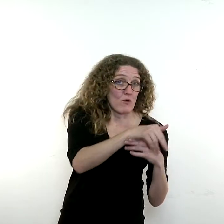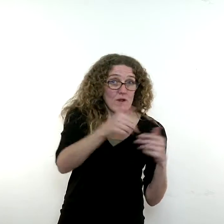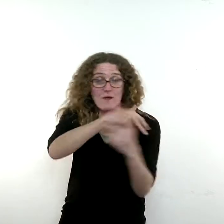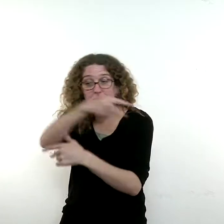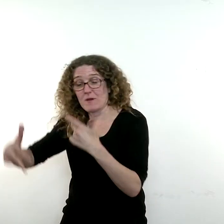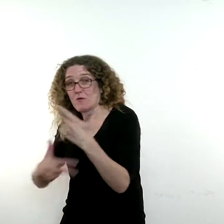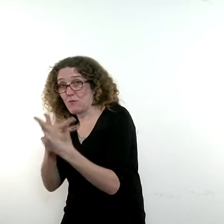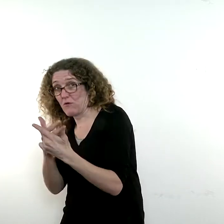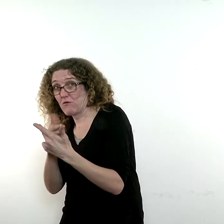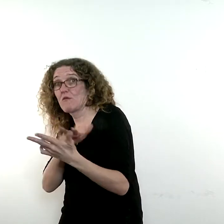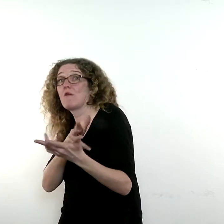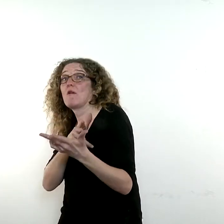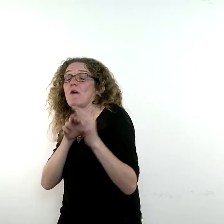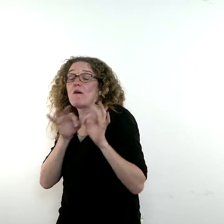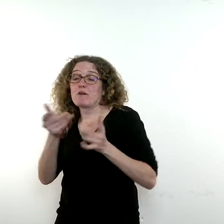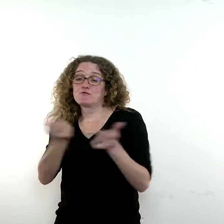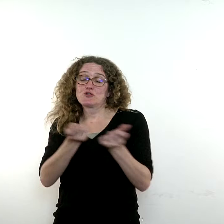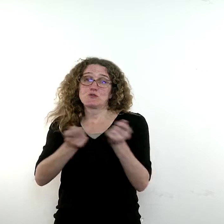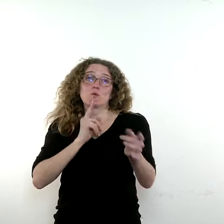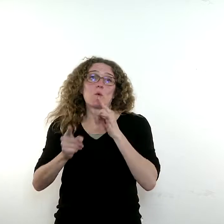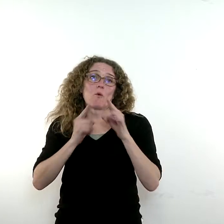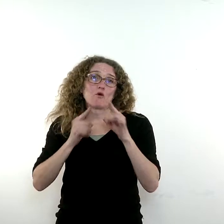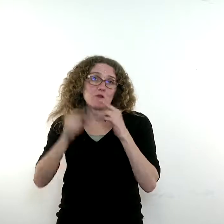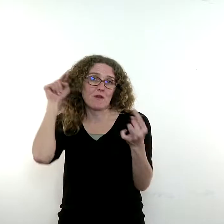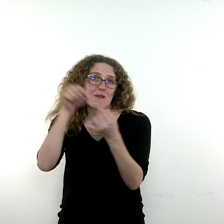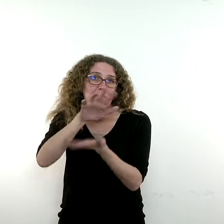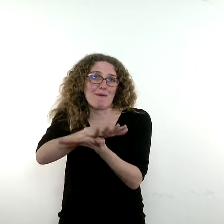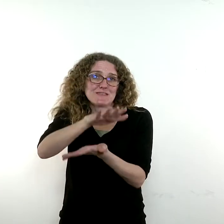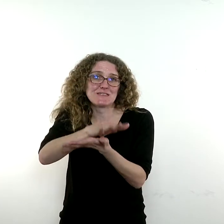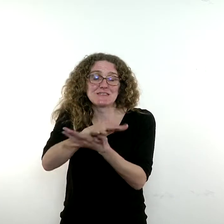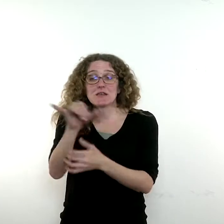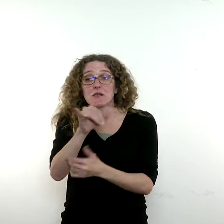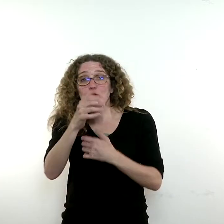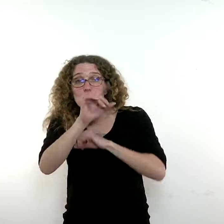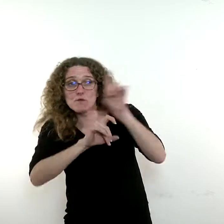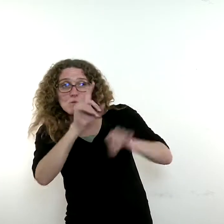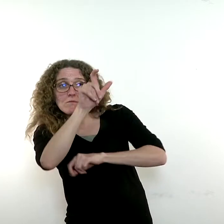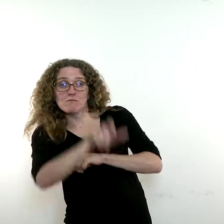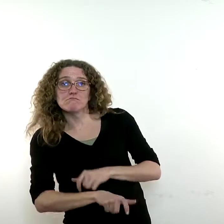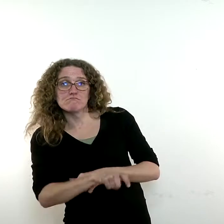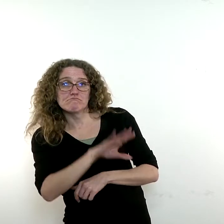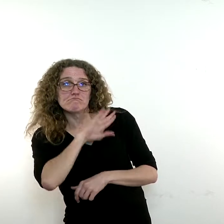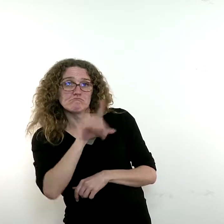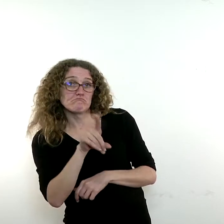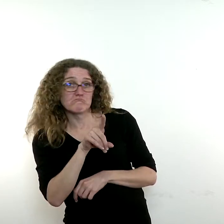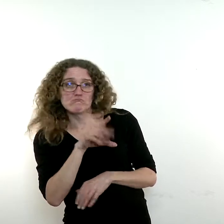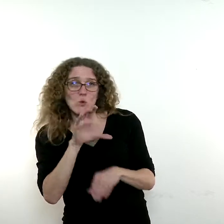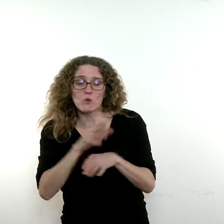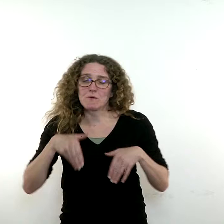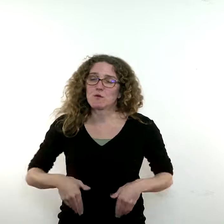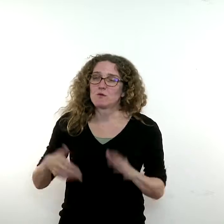Montpellier et la métropole sur des prestations en relation presse. Qui demande des précisions au rapporteur? Contre?